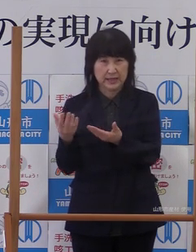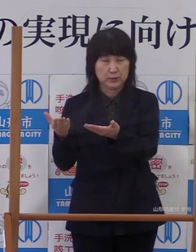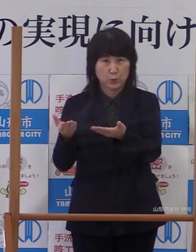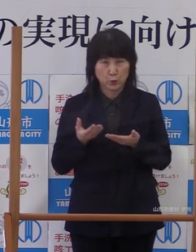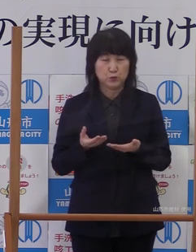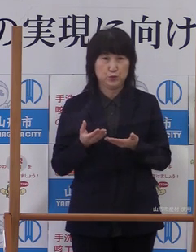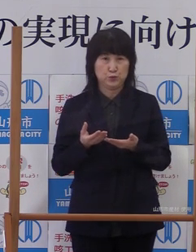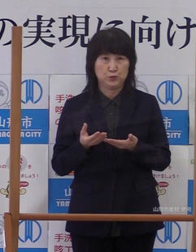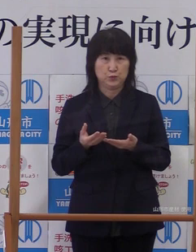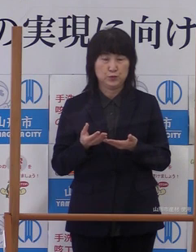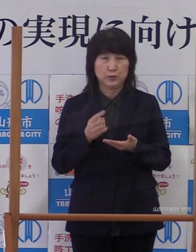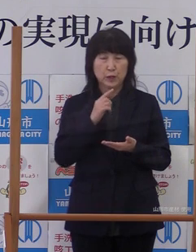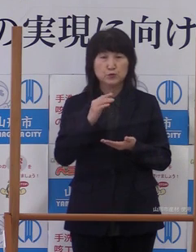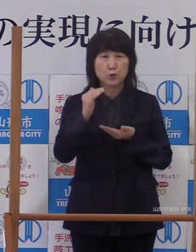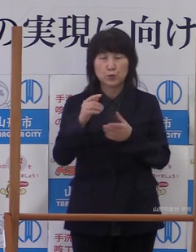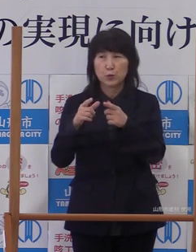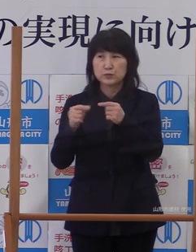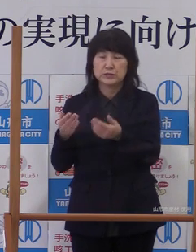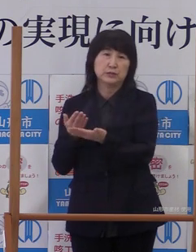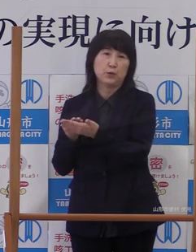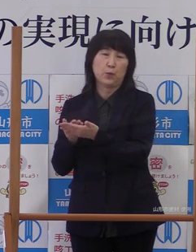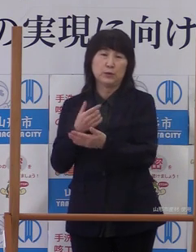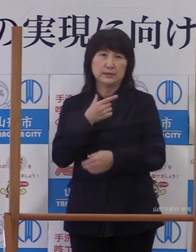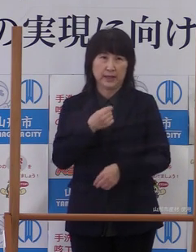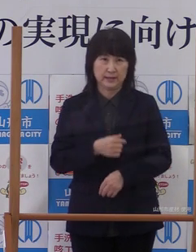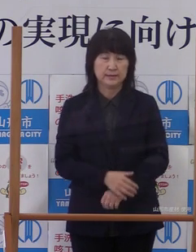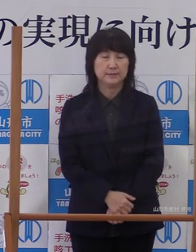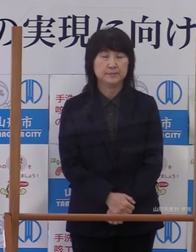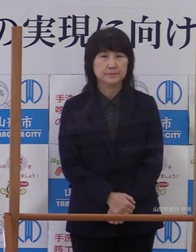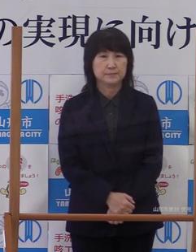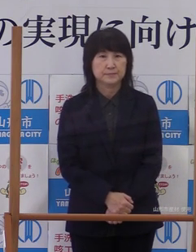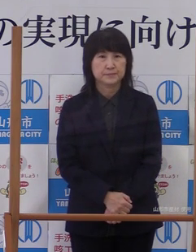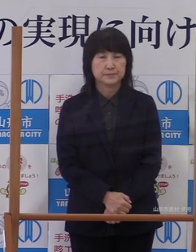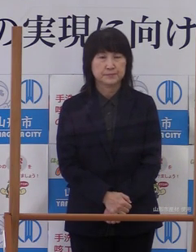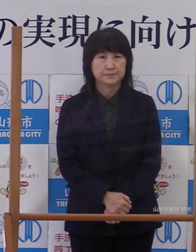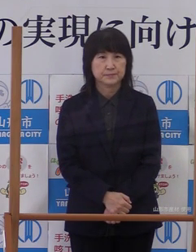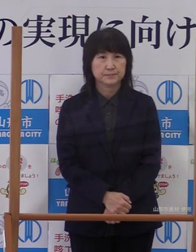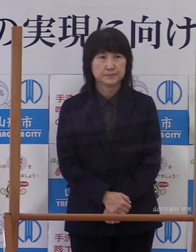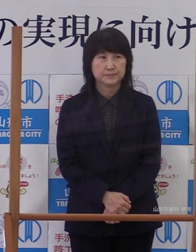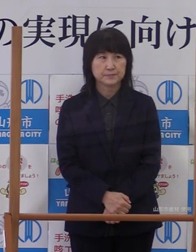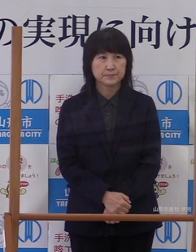にはぜひそうしていただきたいなというふうに思っています。